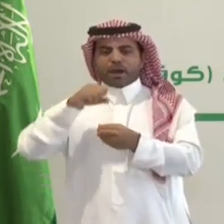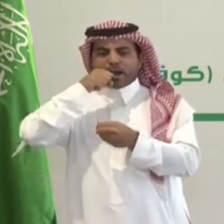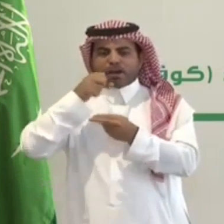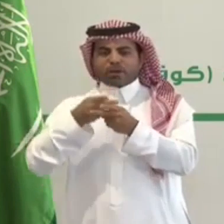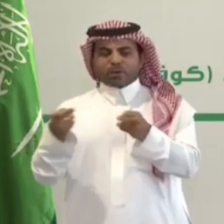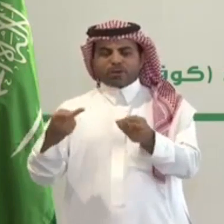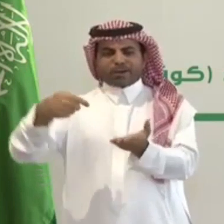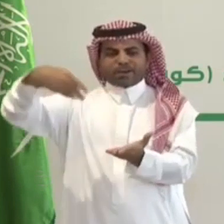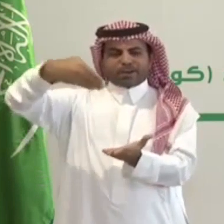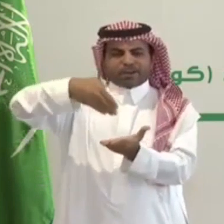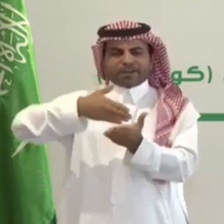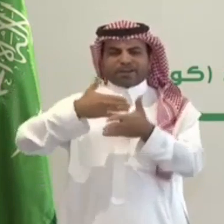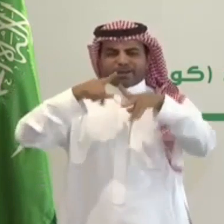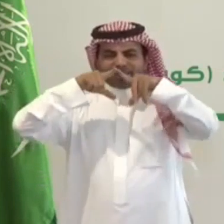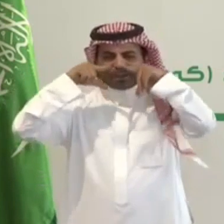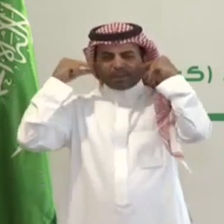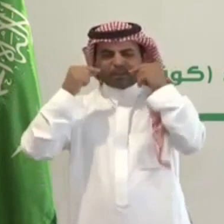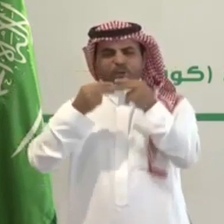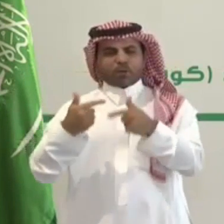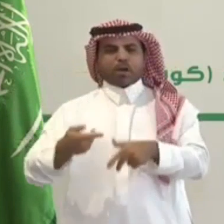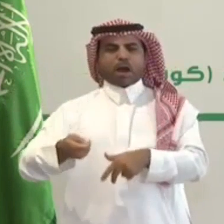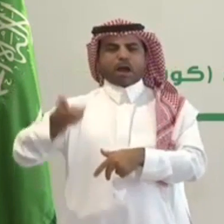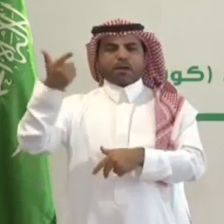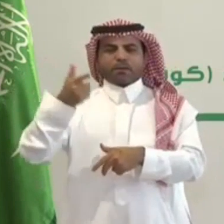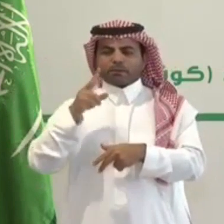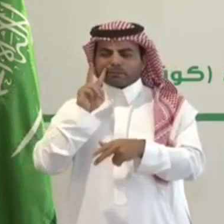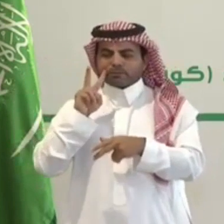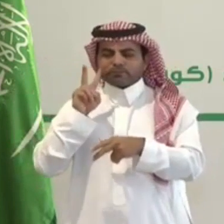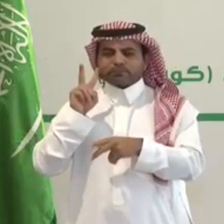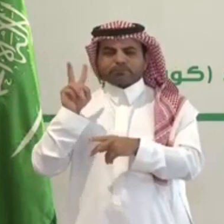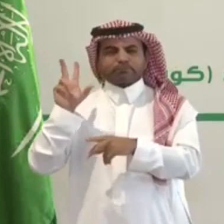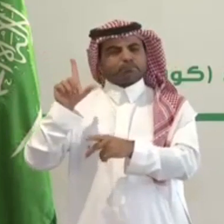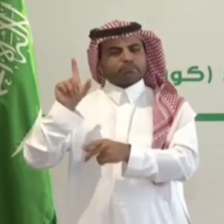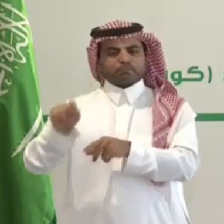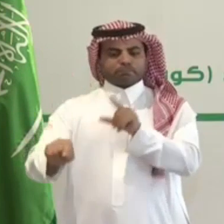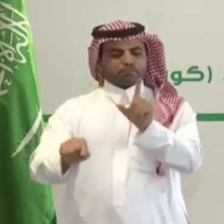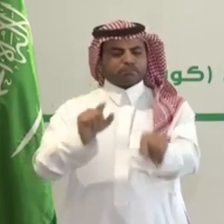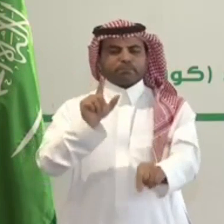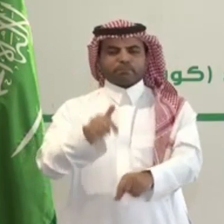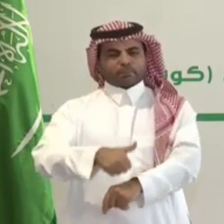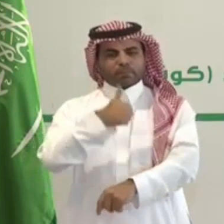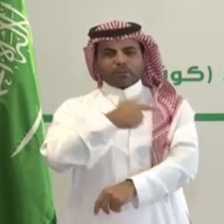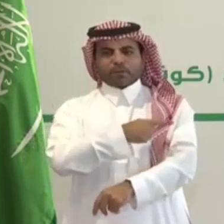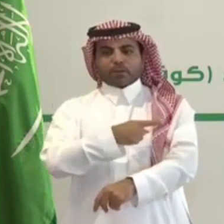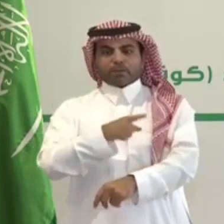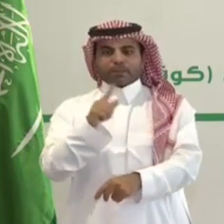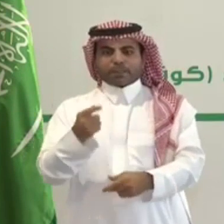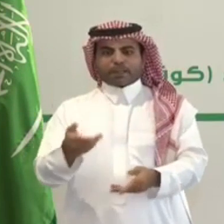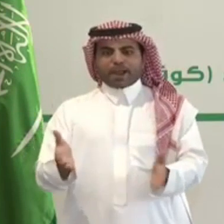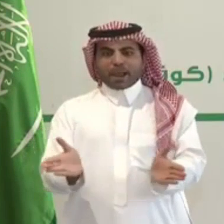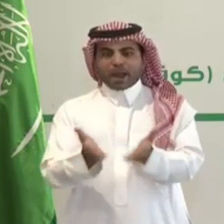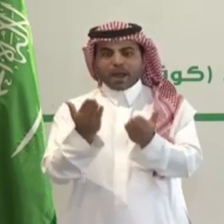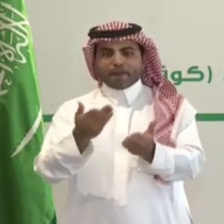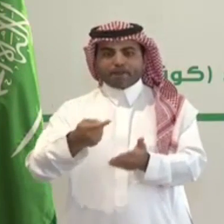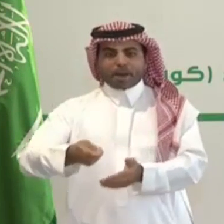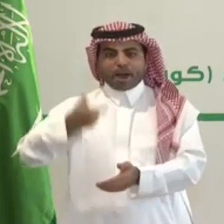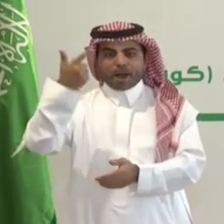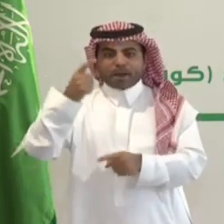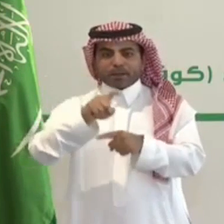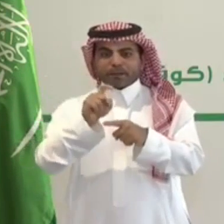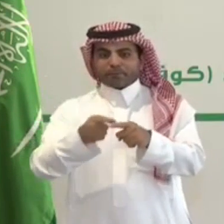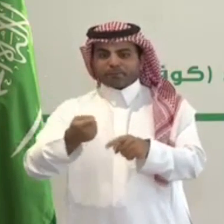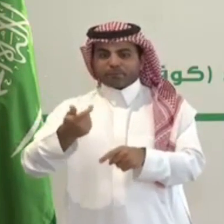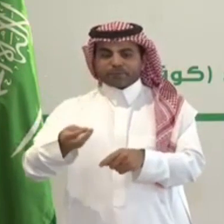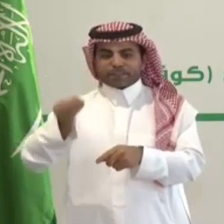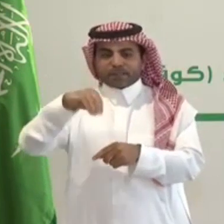في المعقمات والكمامات، كلها أيضا تم رصدها. قضية التلاعب في الأسعار هي خط أحمر، الوزارة لا تتجاوز عنها